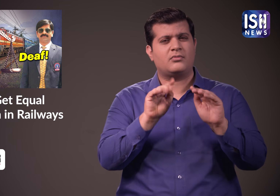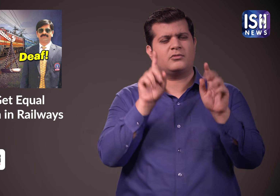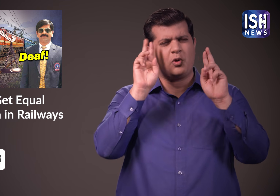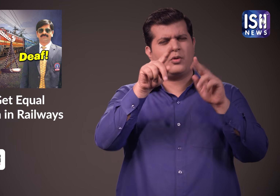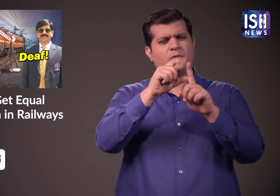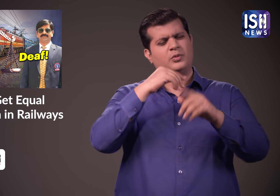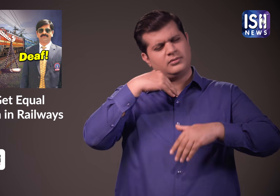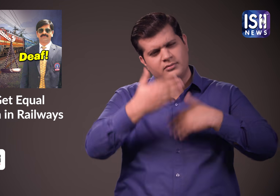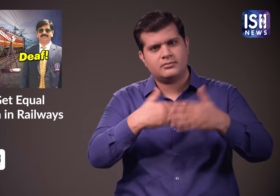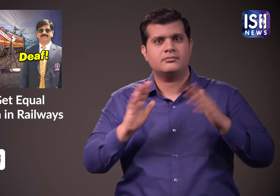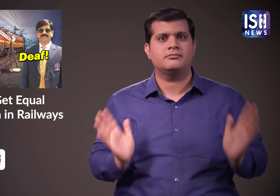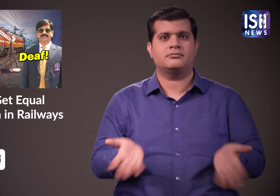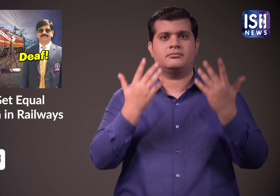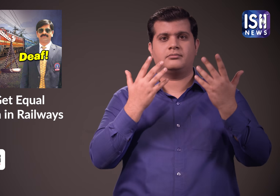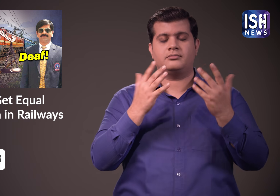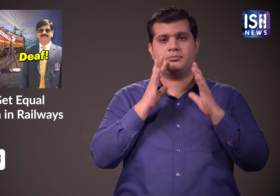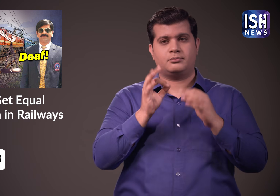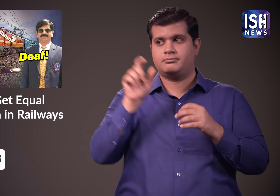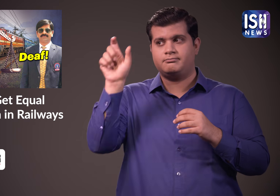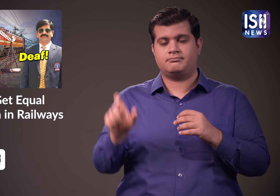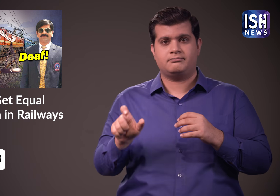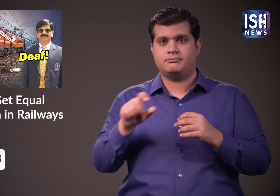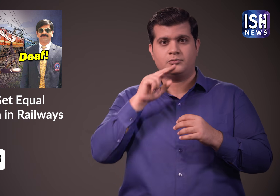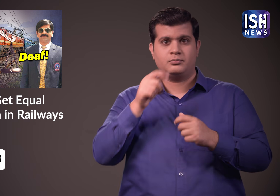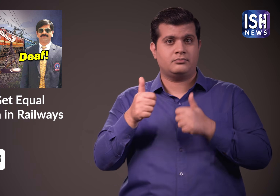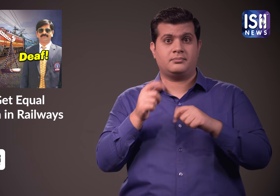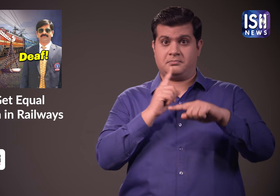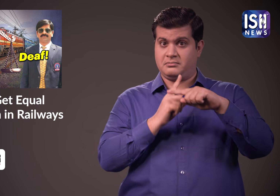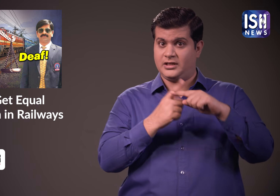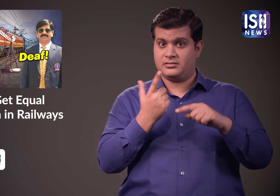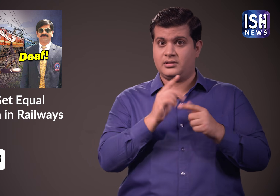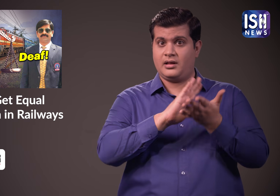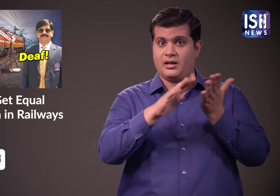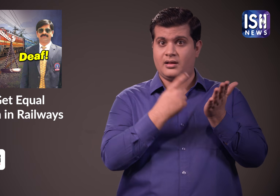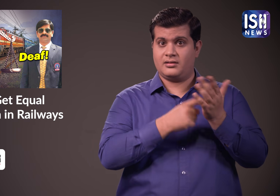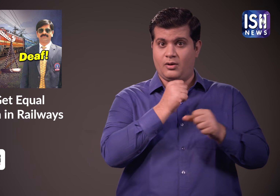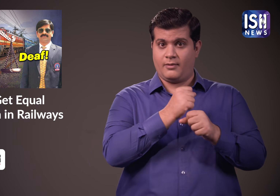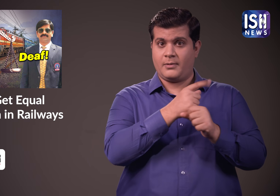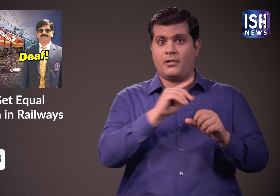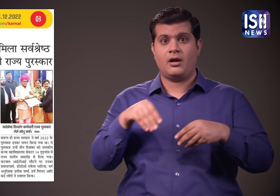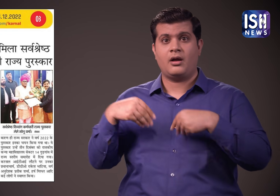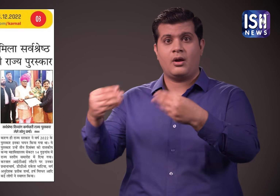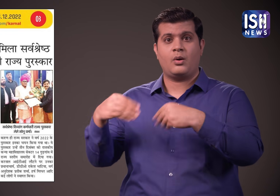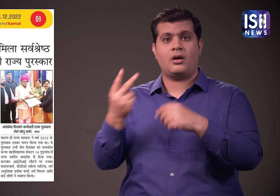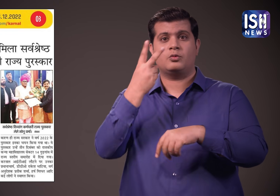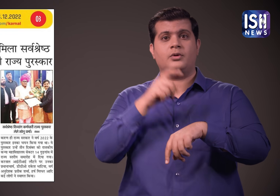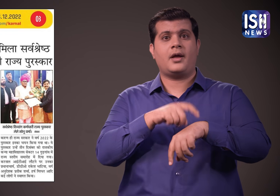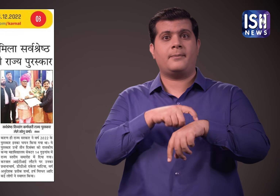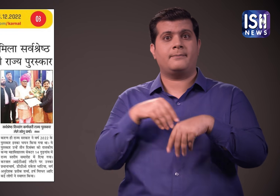व्यक्तिगत लाब के लिए नहीं बलकि पूरे समुदाई के लिए थी अद्भुत समुदाई को उनके समर्धन के लिए वर्मा को